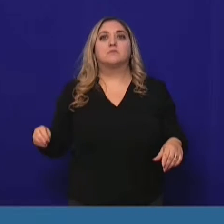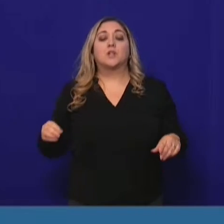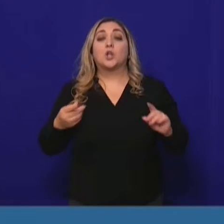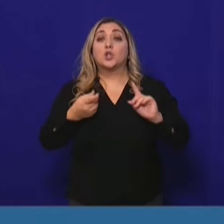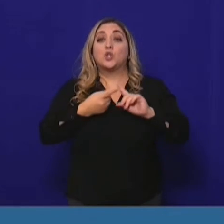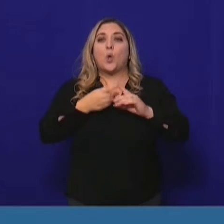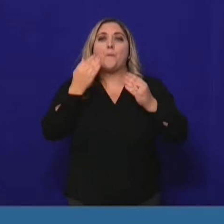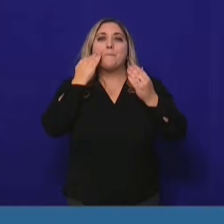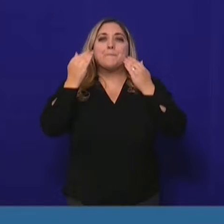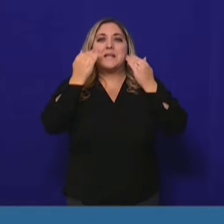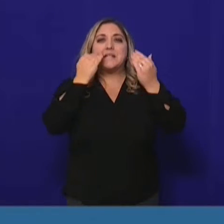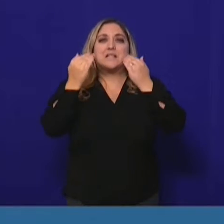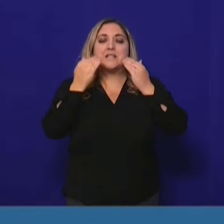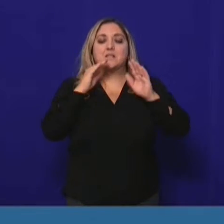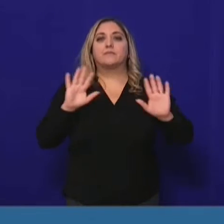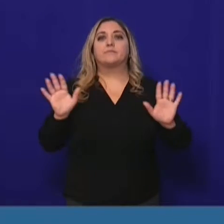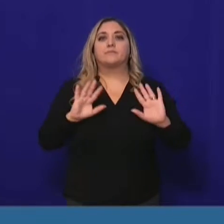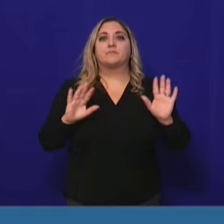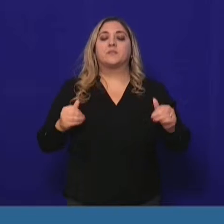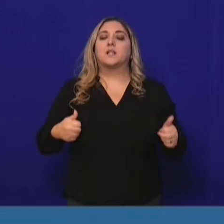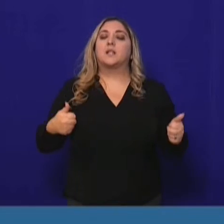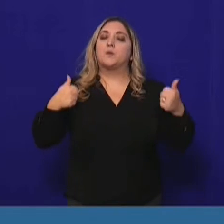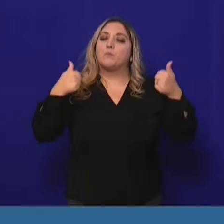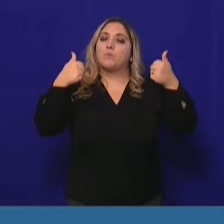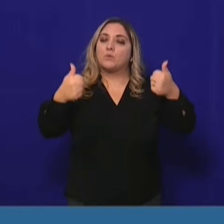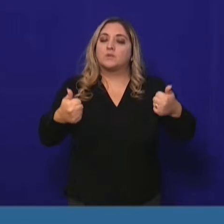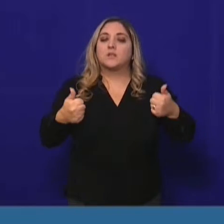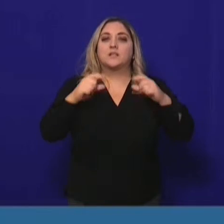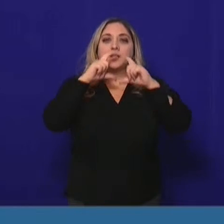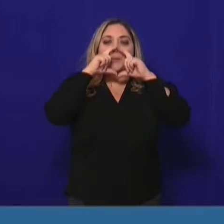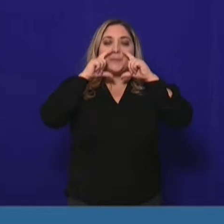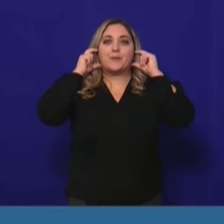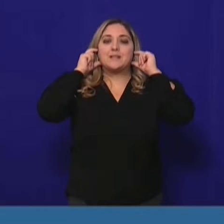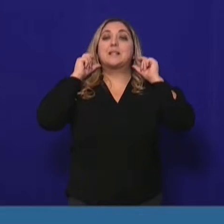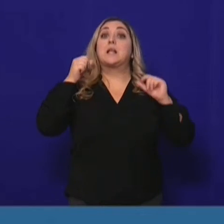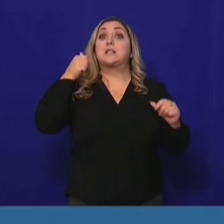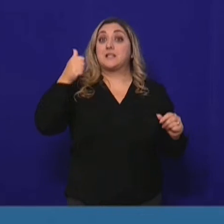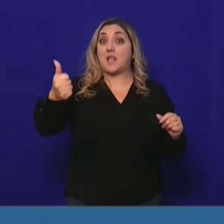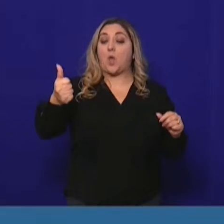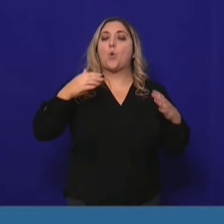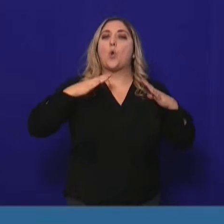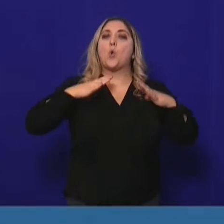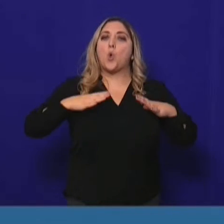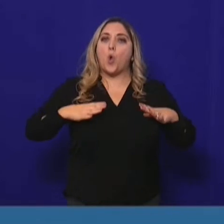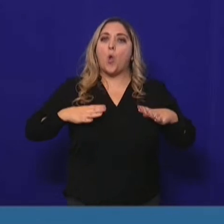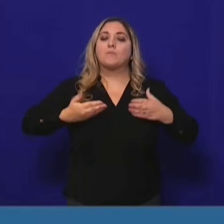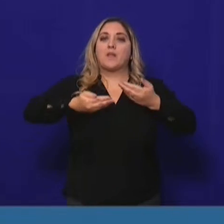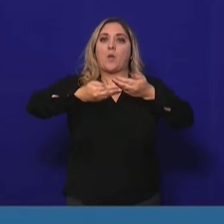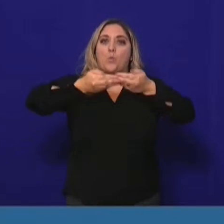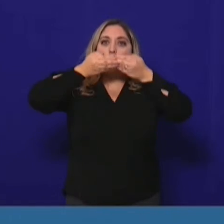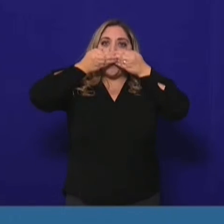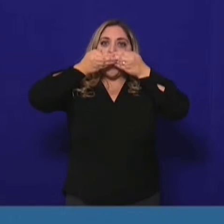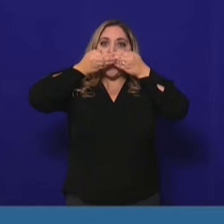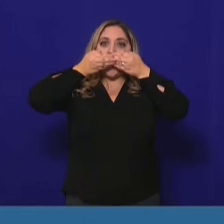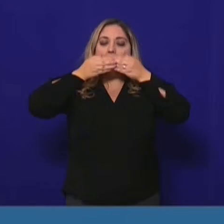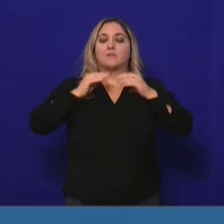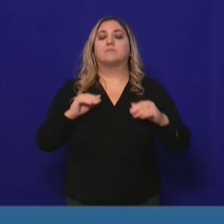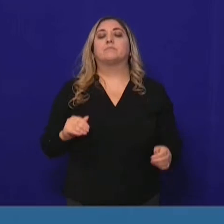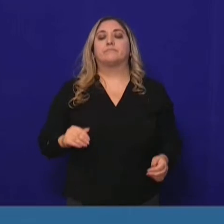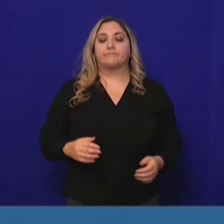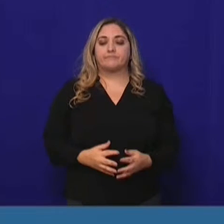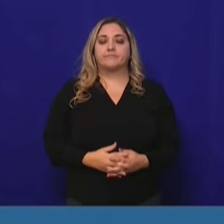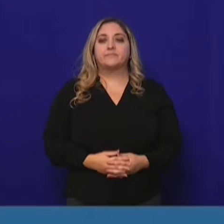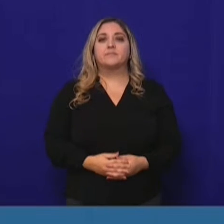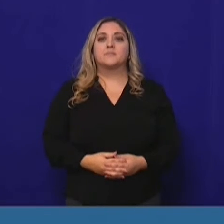ħin kollu. Importanti li l-maskra li tilbsu maskra li tiġik tajba tiffitja ma' wiċċek kollu u maskra li tkun qiegħda komda